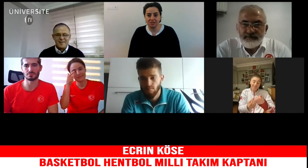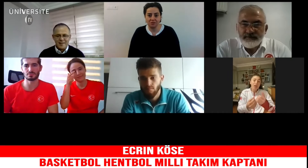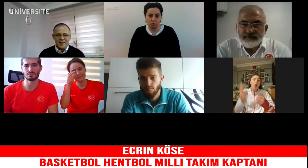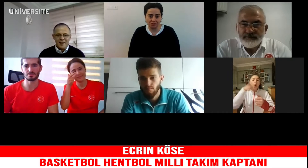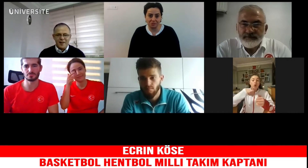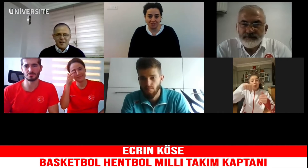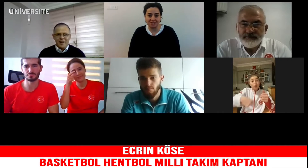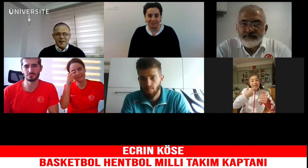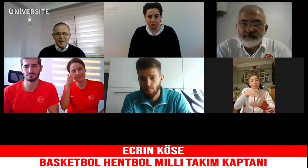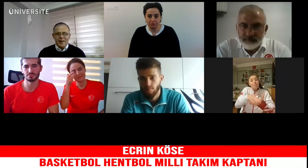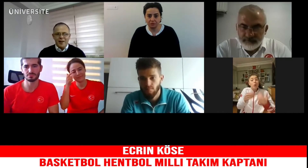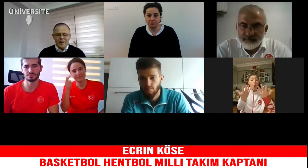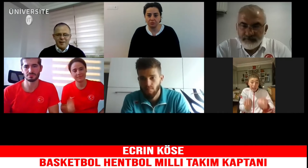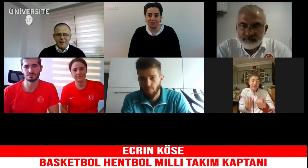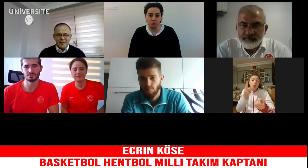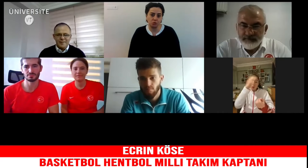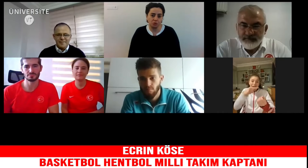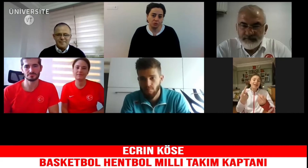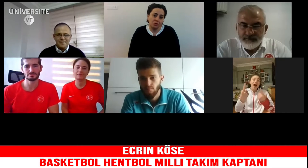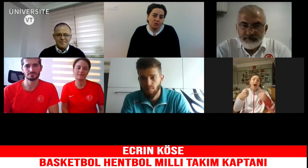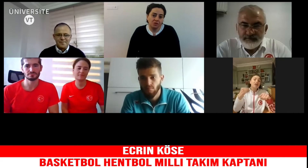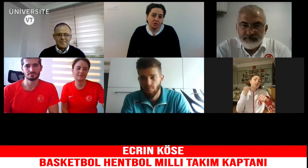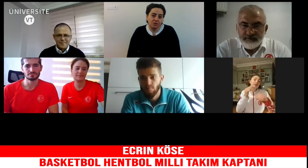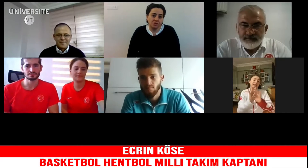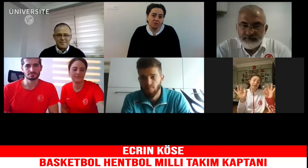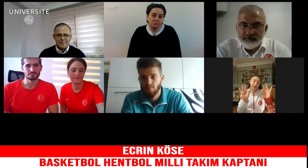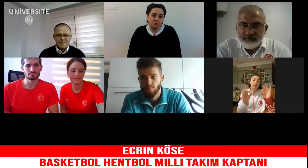de uzatmaya gidiyor. Bu beni üzüyor.